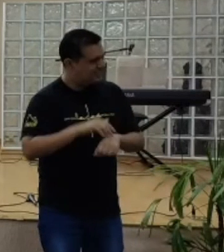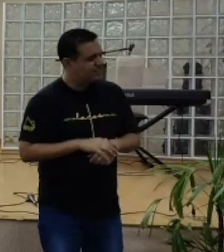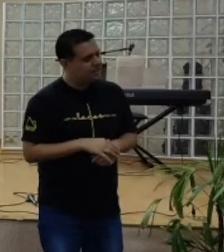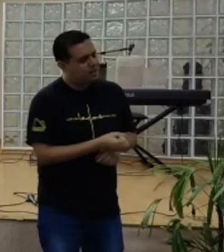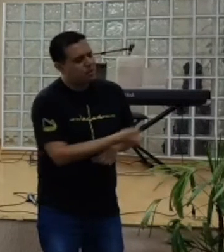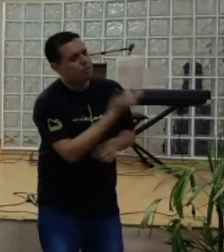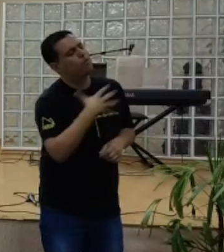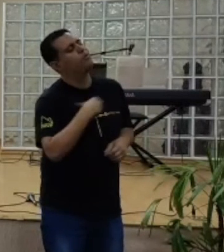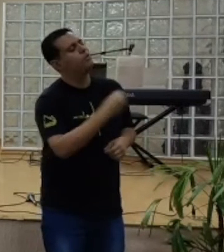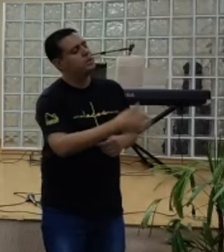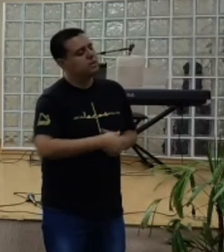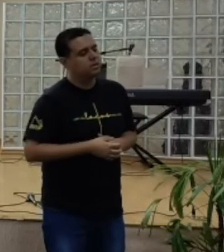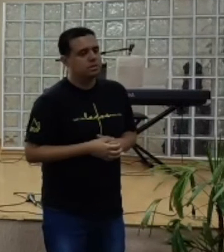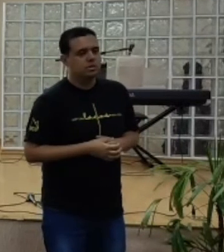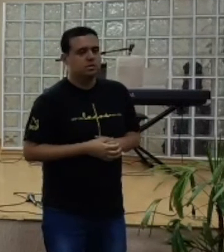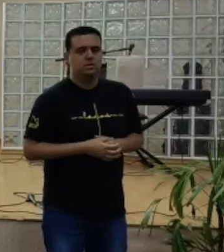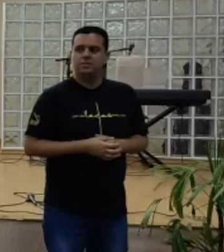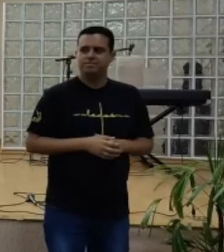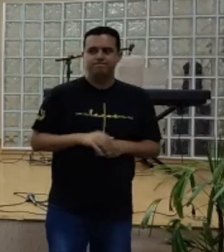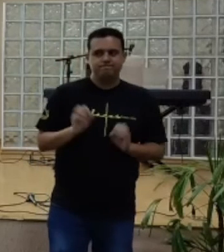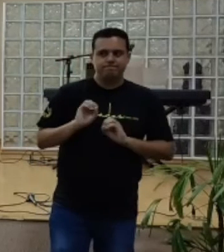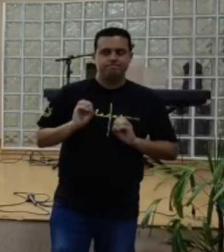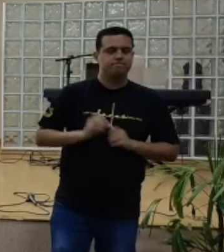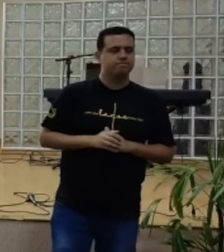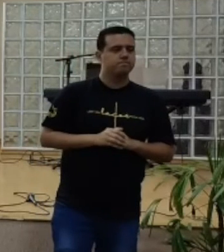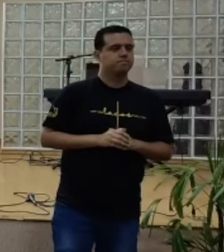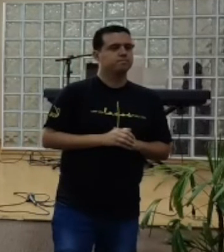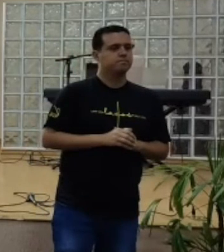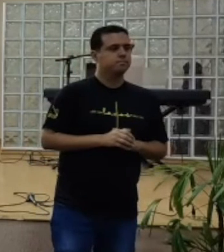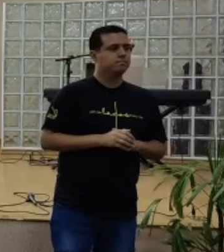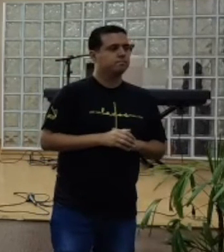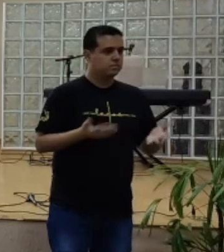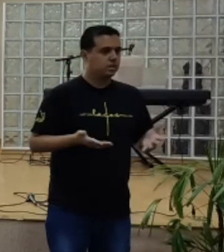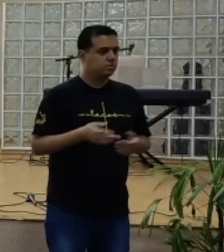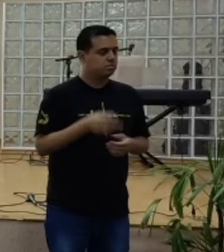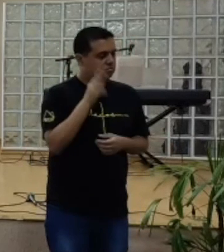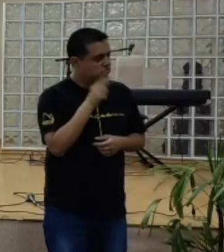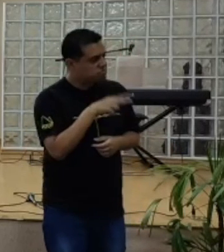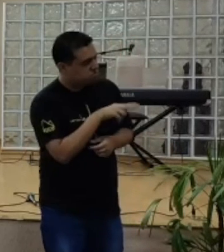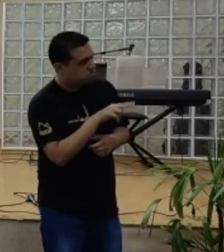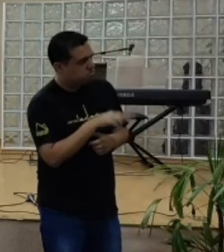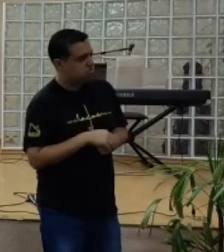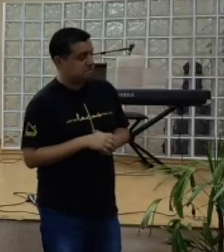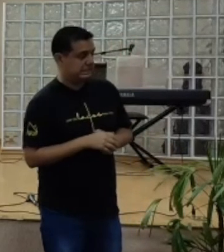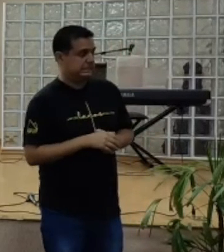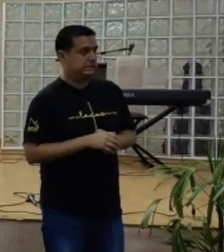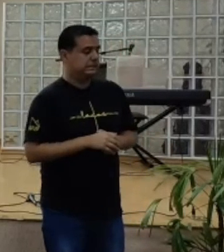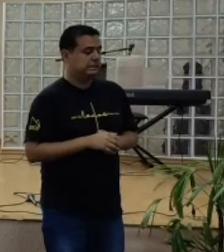Nenhum. Aí olhava para Sara, olhava para ele e falava: xiii,